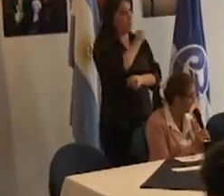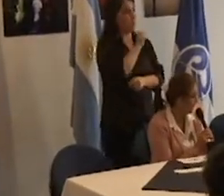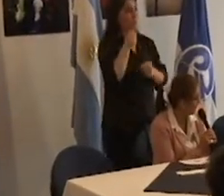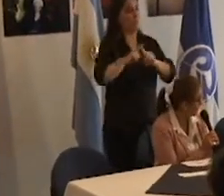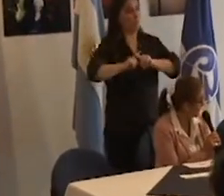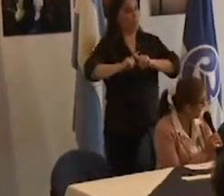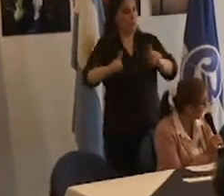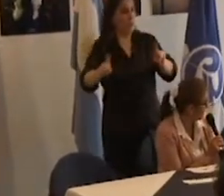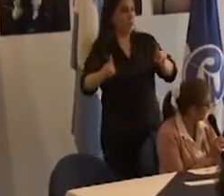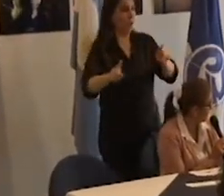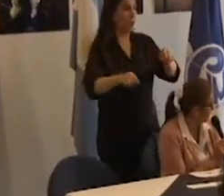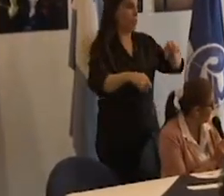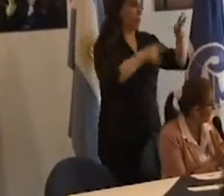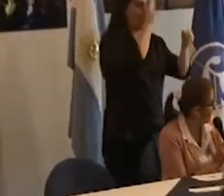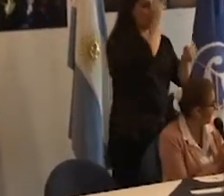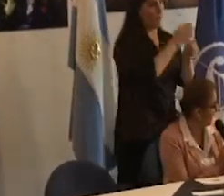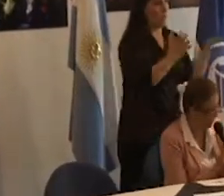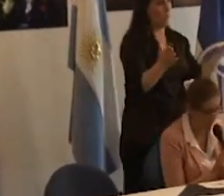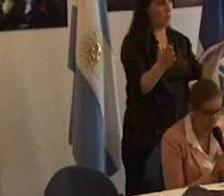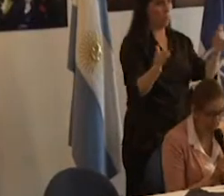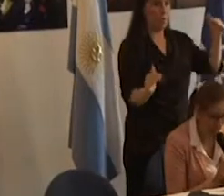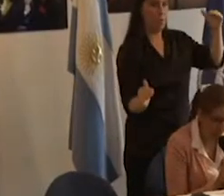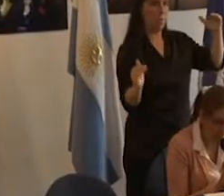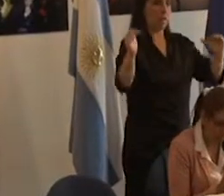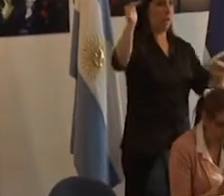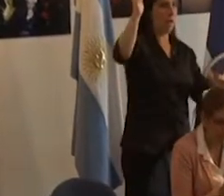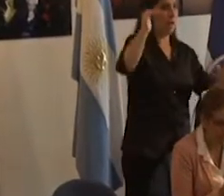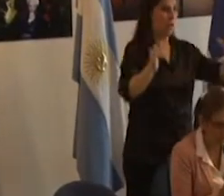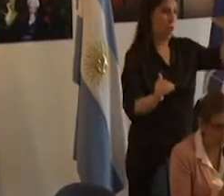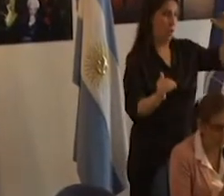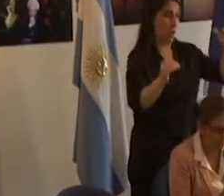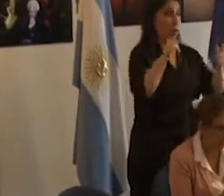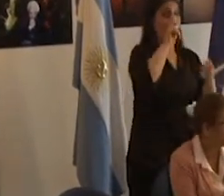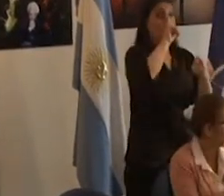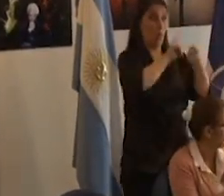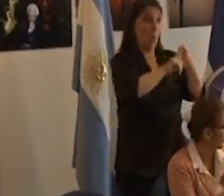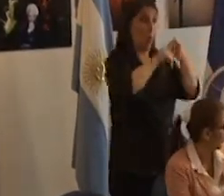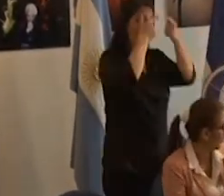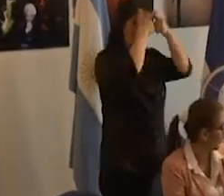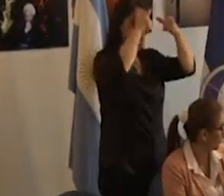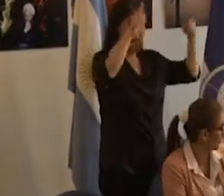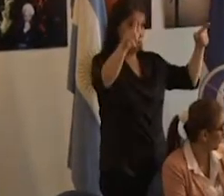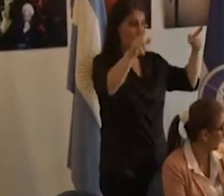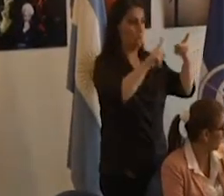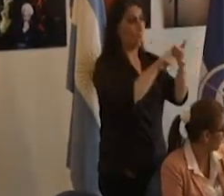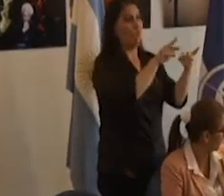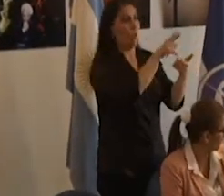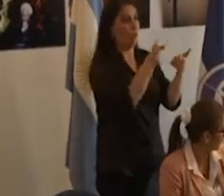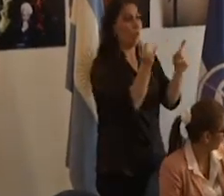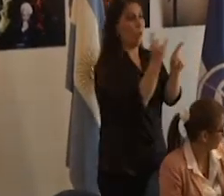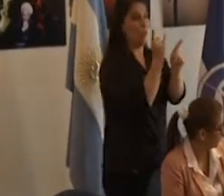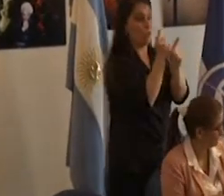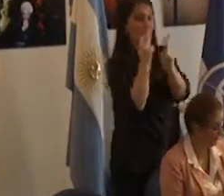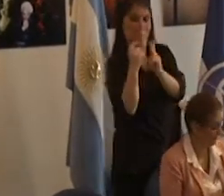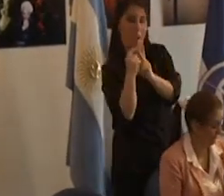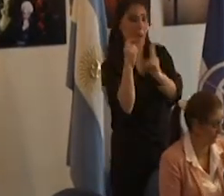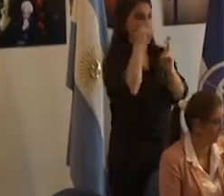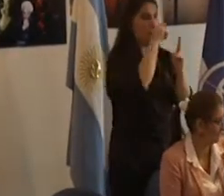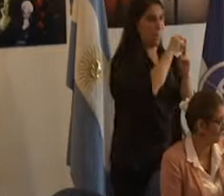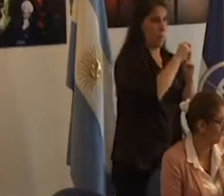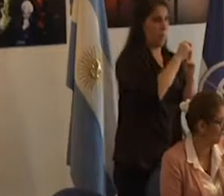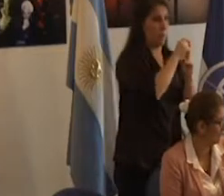las unas a las otras, tendría que ver con el lenguaje y otra con el uso de los dos términos.